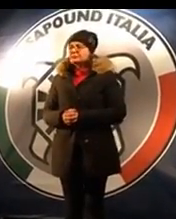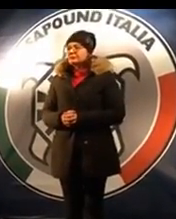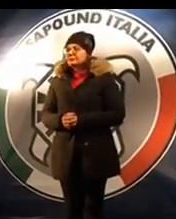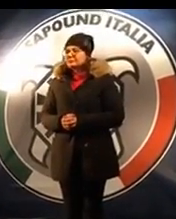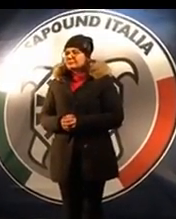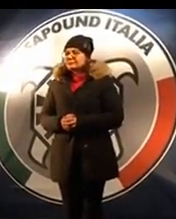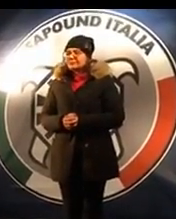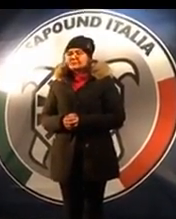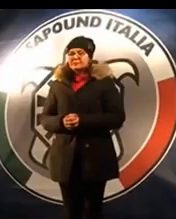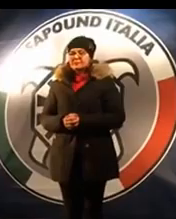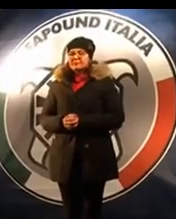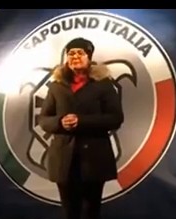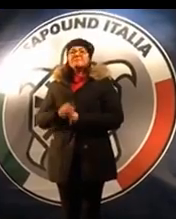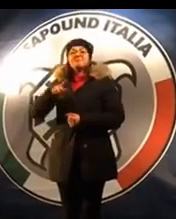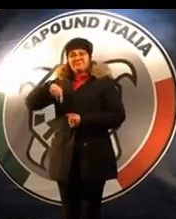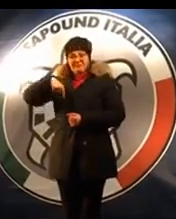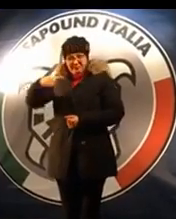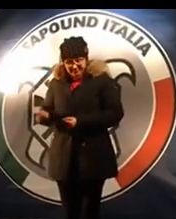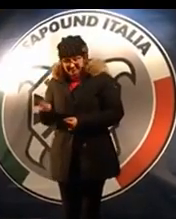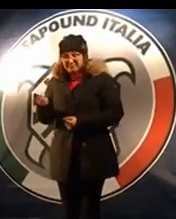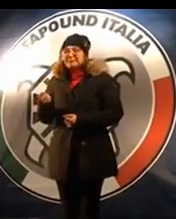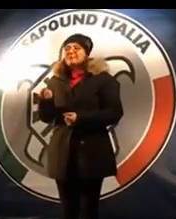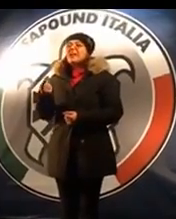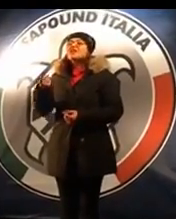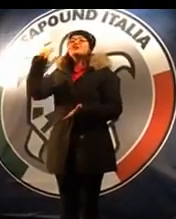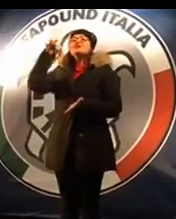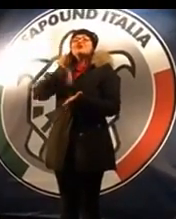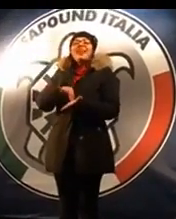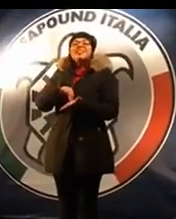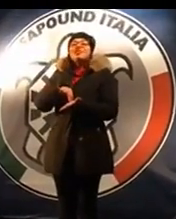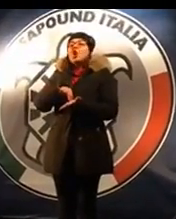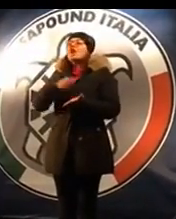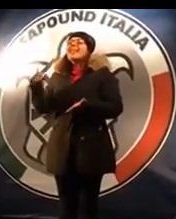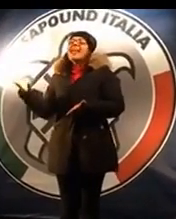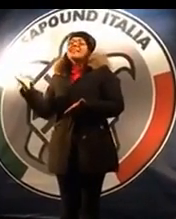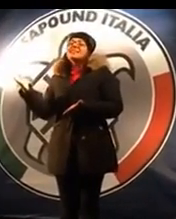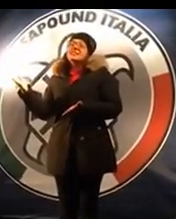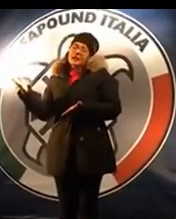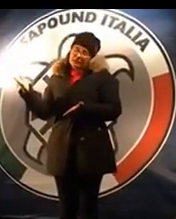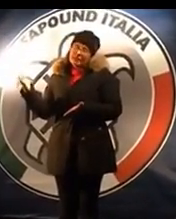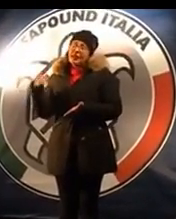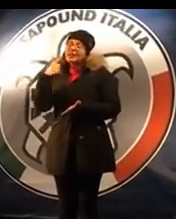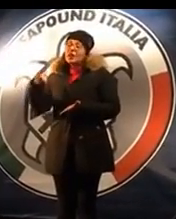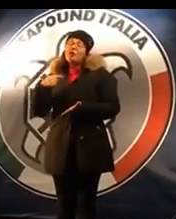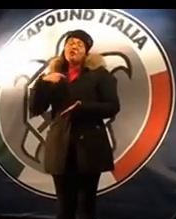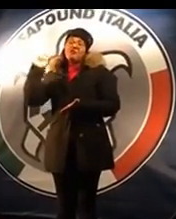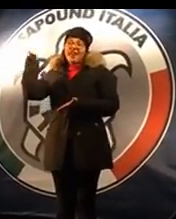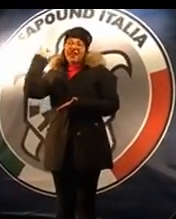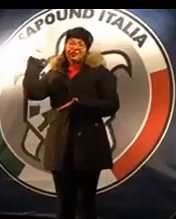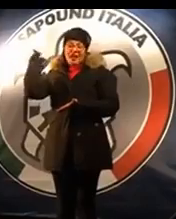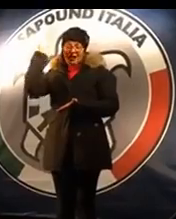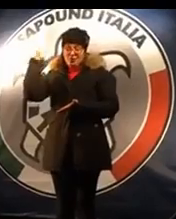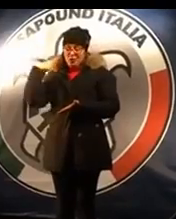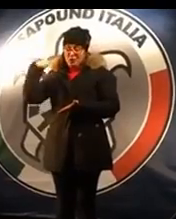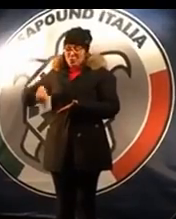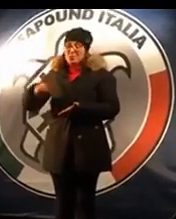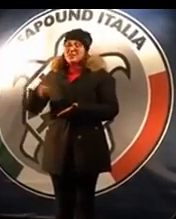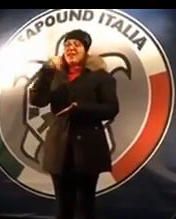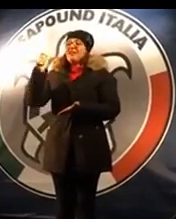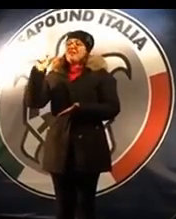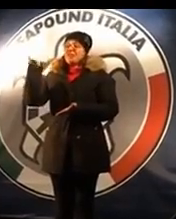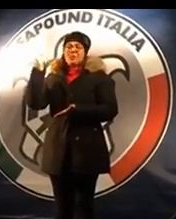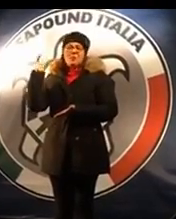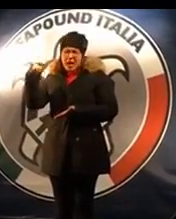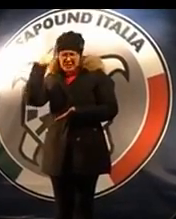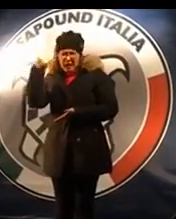Poi c'è l'altra truffa, che è quella del centrodestra. Si presentano dicendo che vinceranno queste elezioni quando sanno benissimo che non